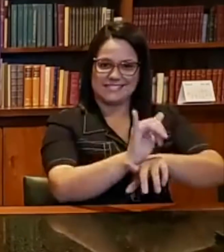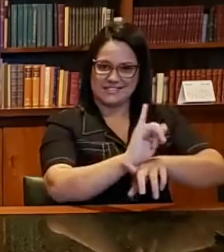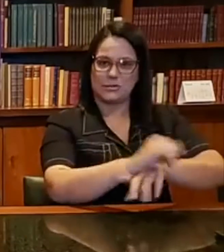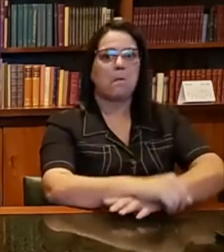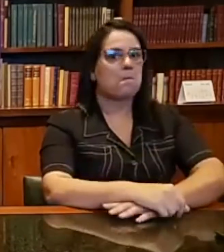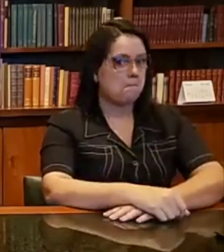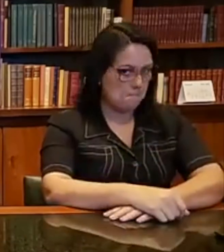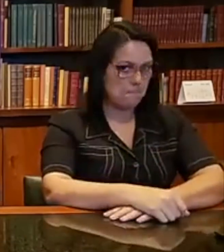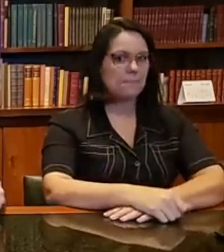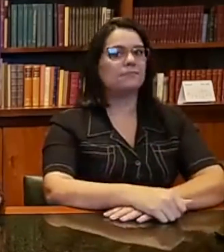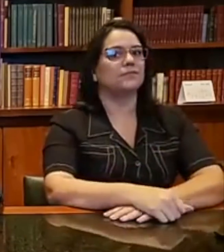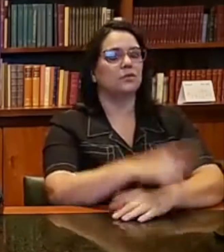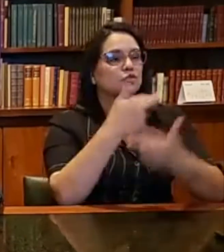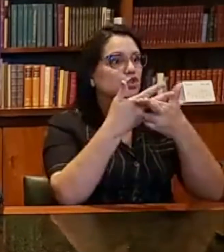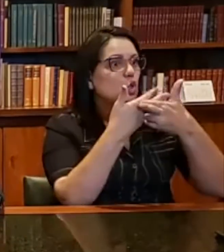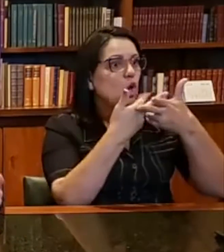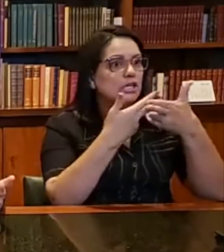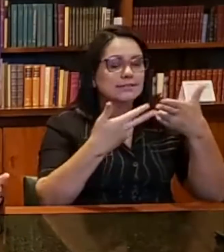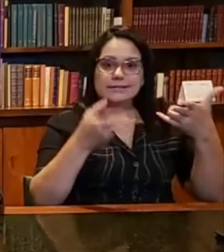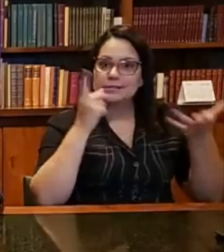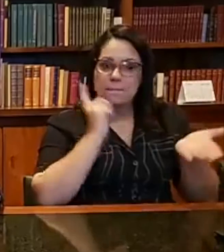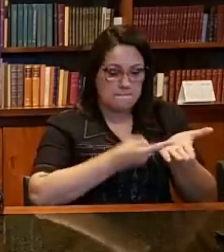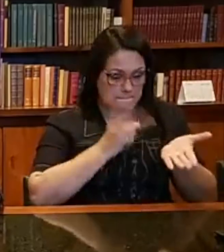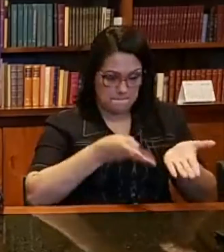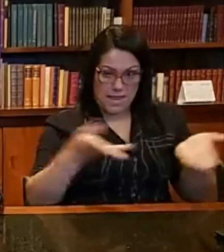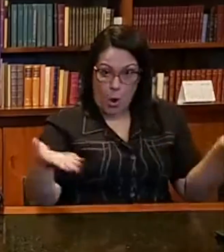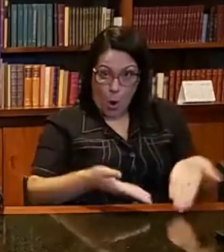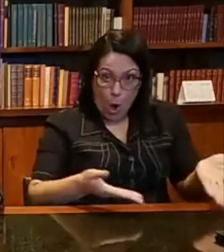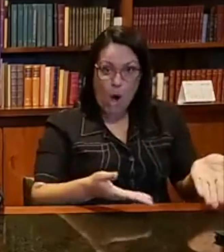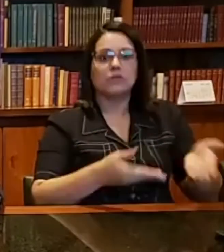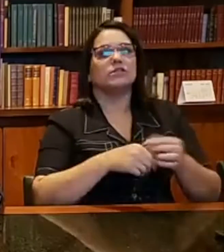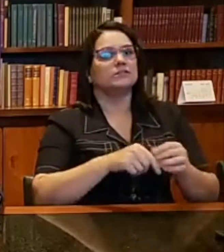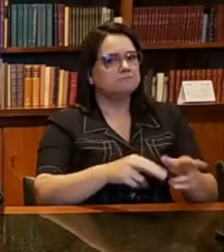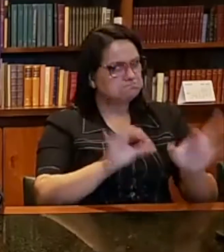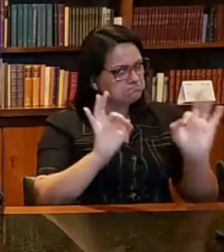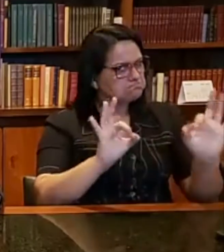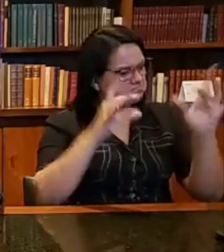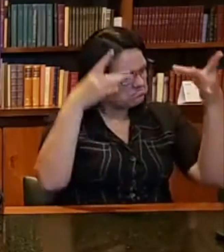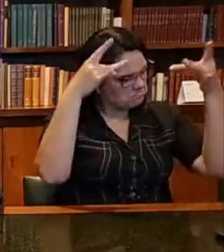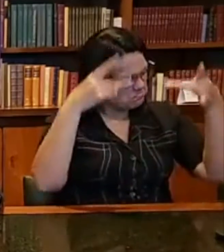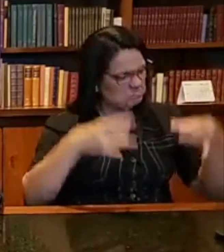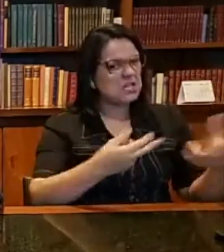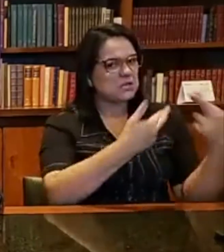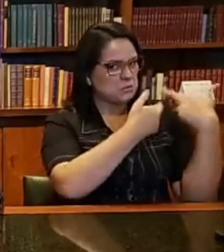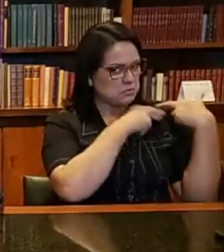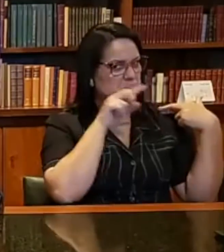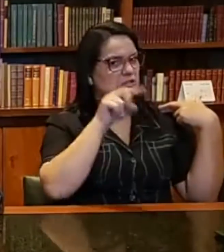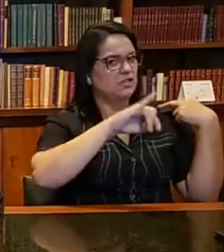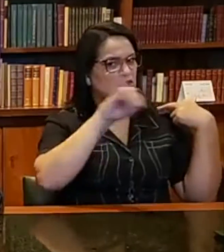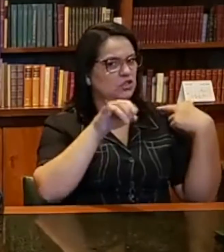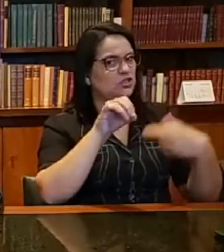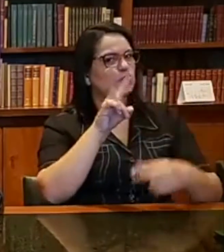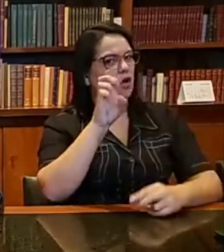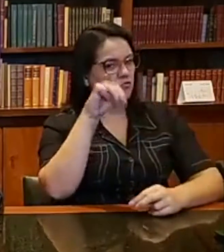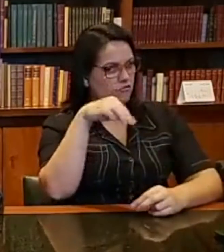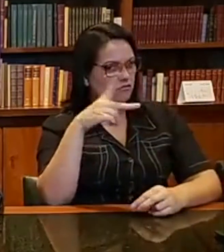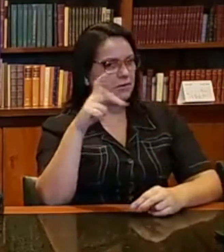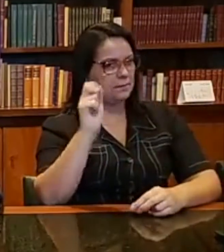Realmente são notícias do dia, com muita propriedade e com responsabilidade. Uma coisa